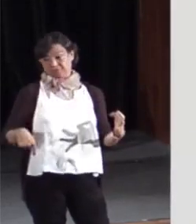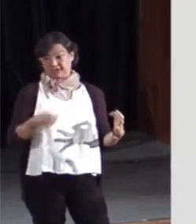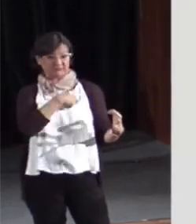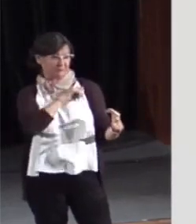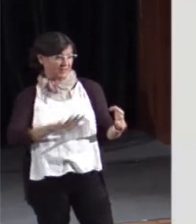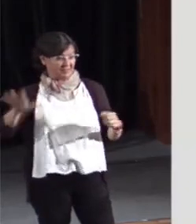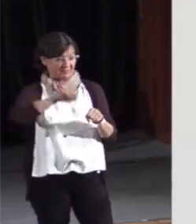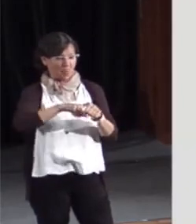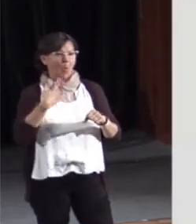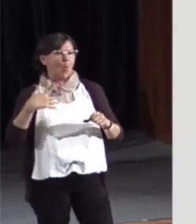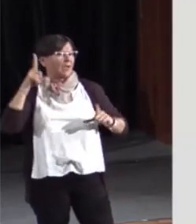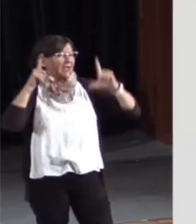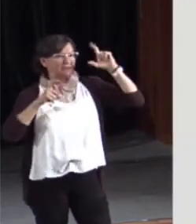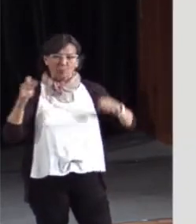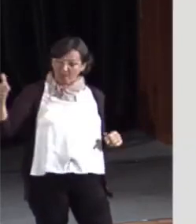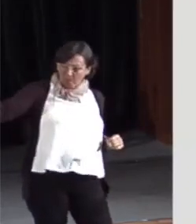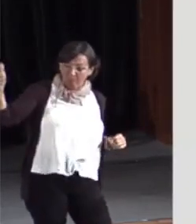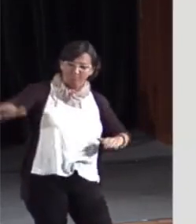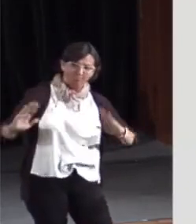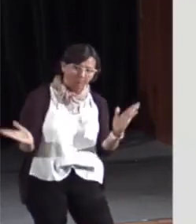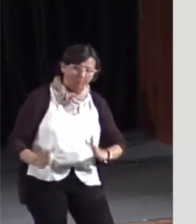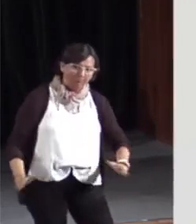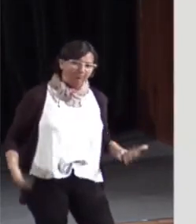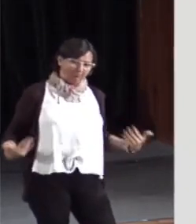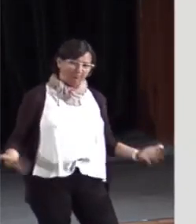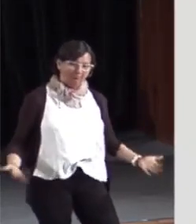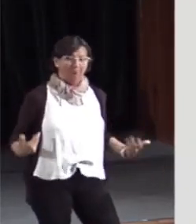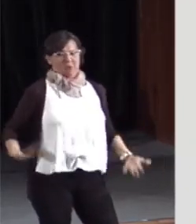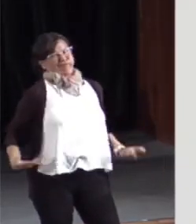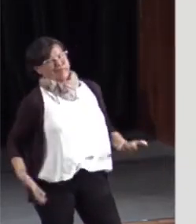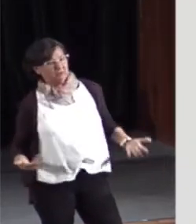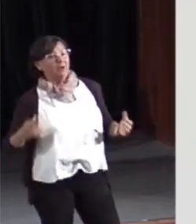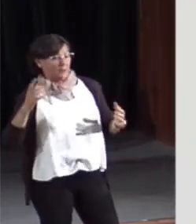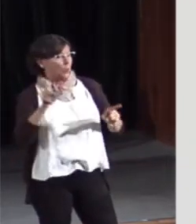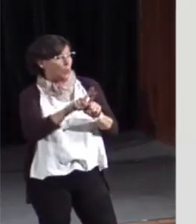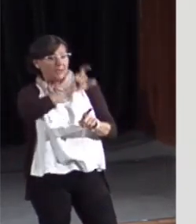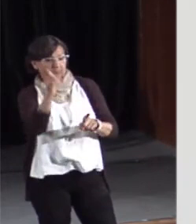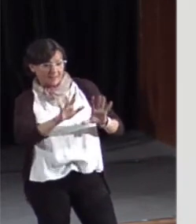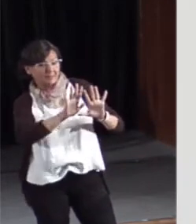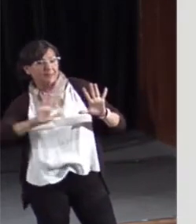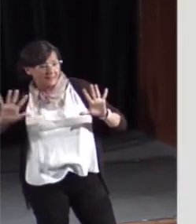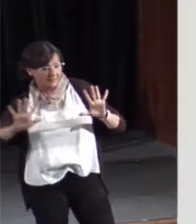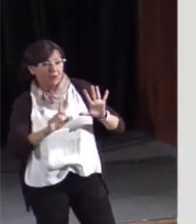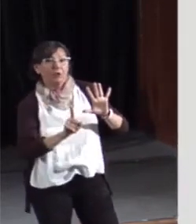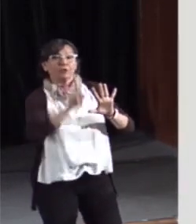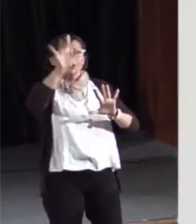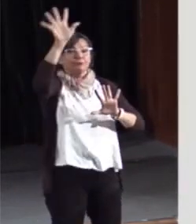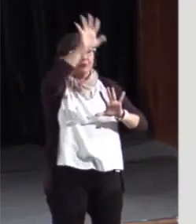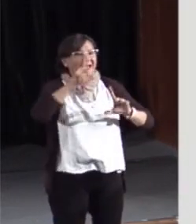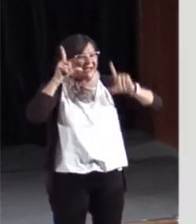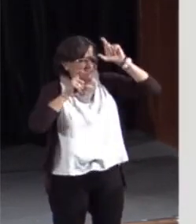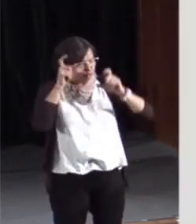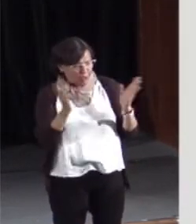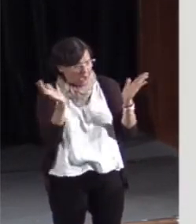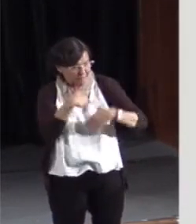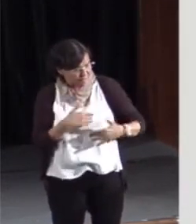y por otro lado están los gestos, que en España como país utilizamos mucho, somos muy gestuales y que no